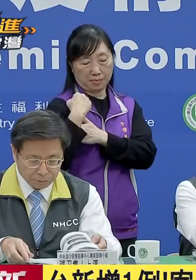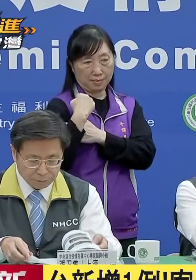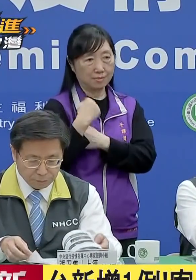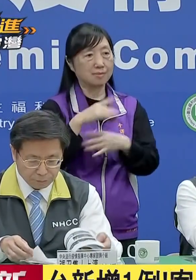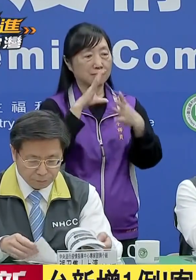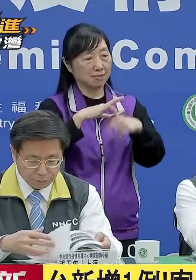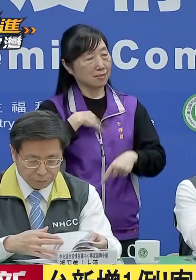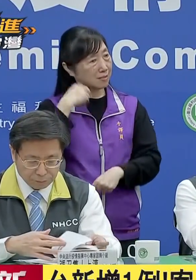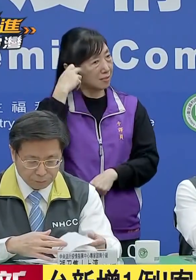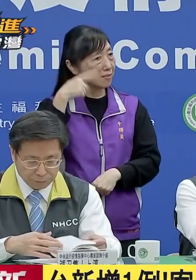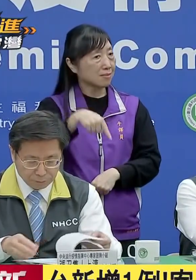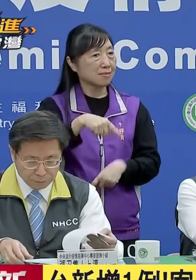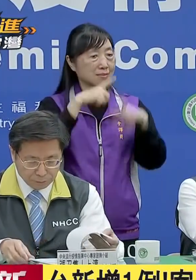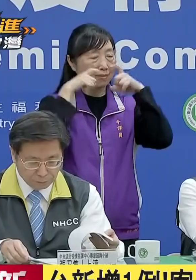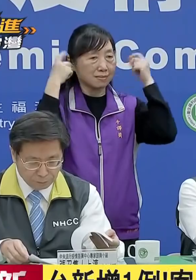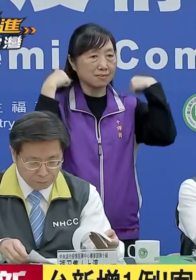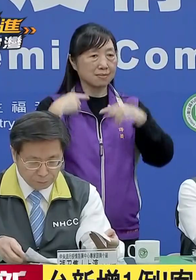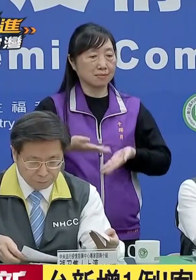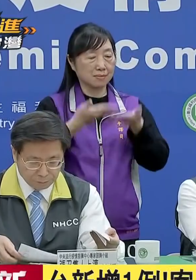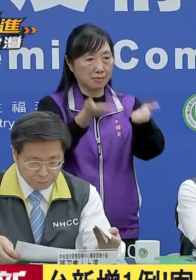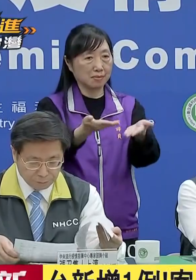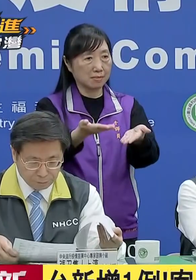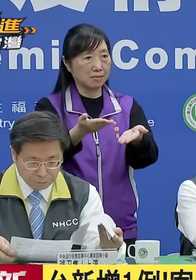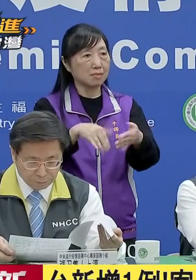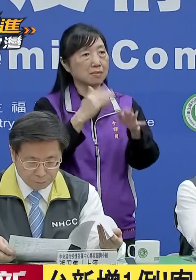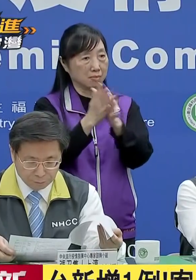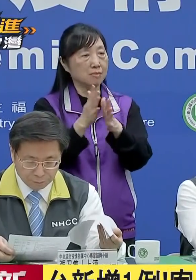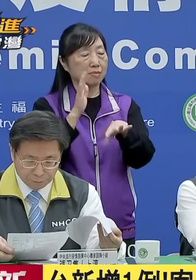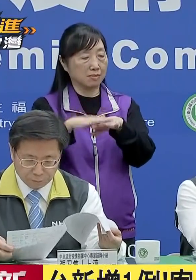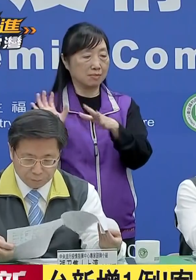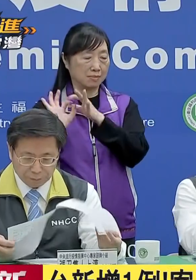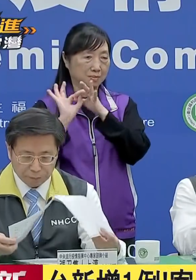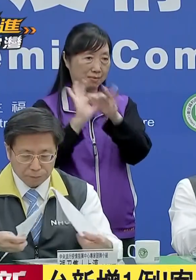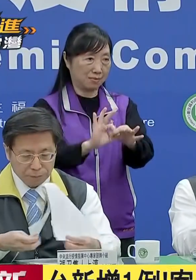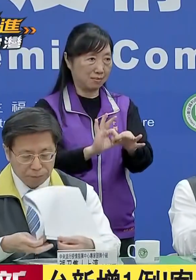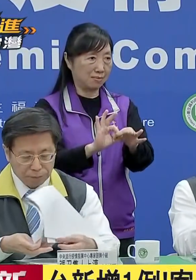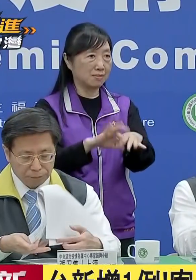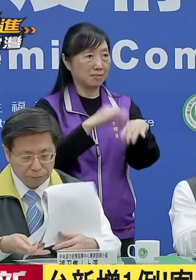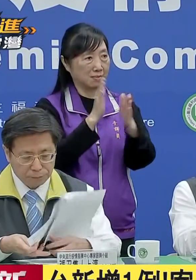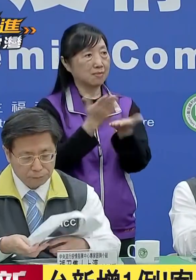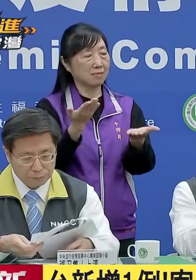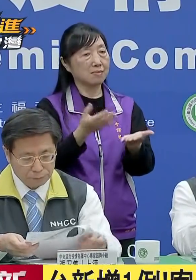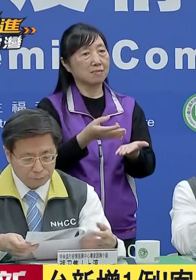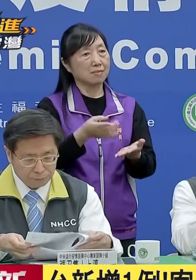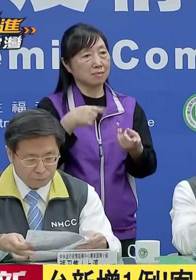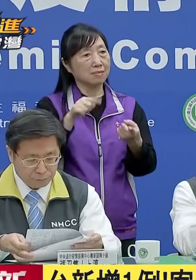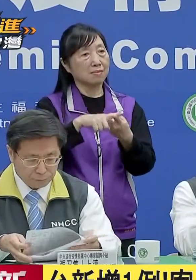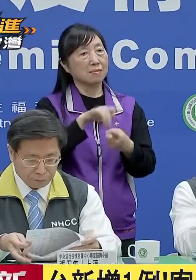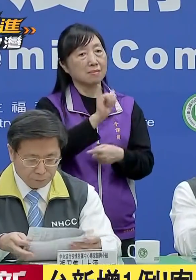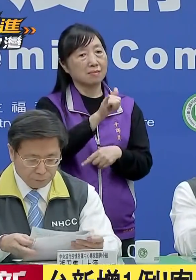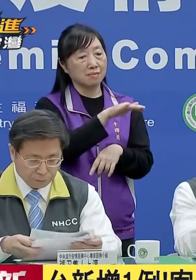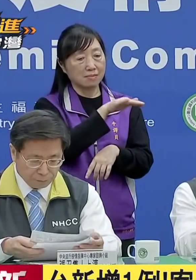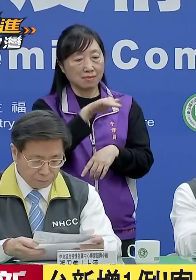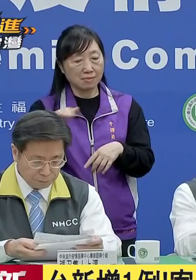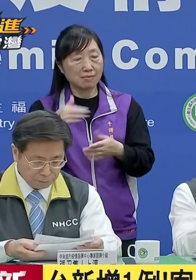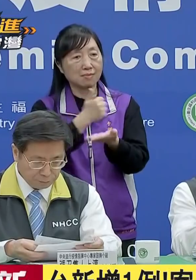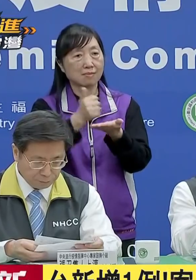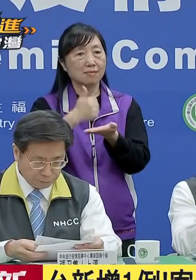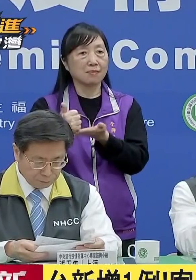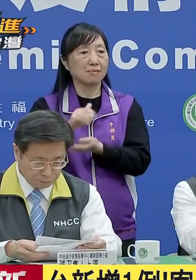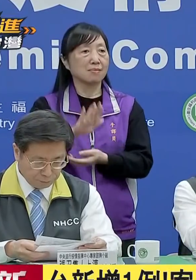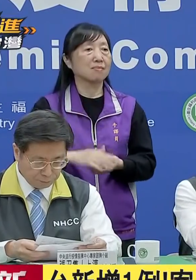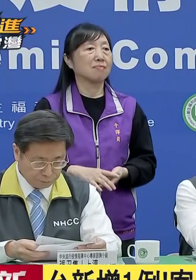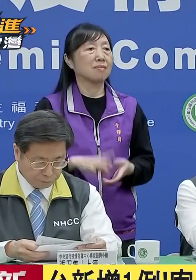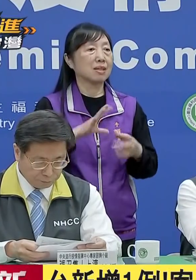这个口罩的好供应哈应该会持续的稳定，好，所以我们也今天宣布哈，我们在实名